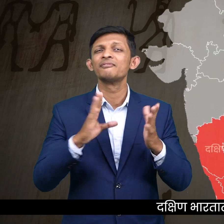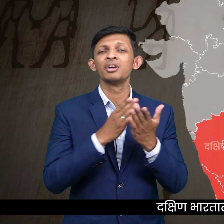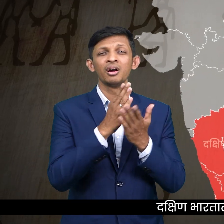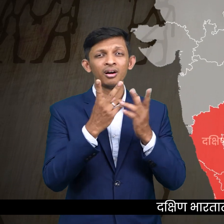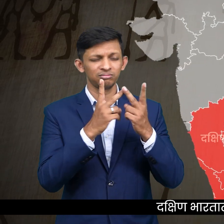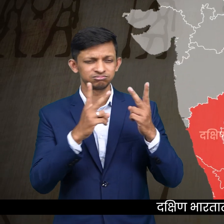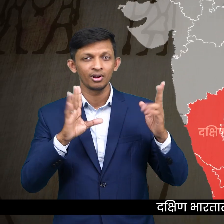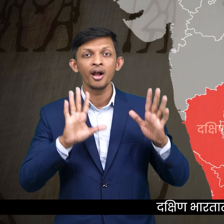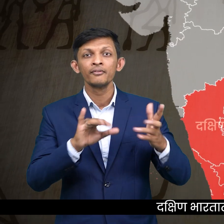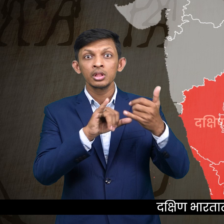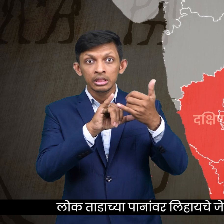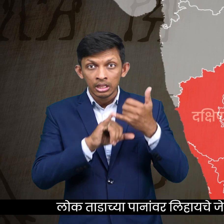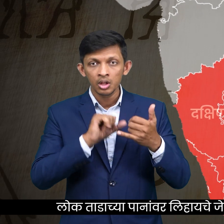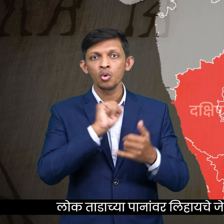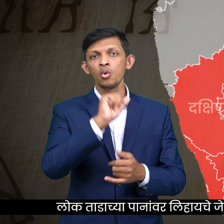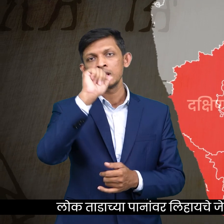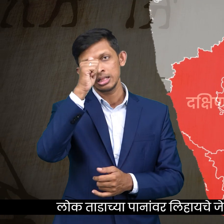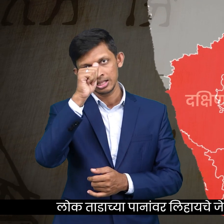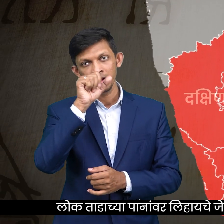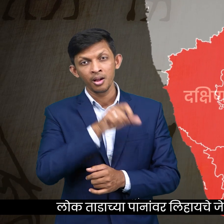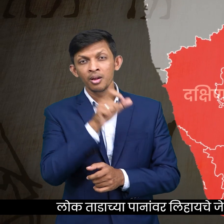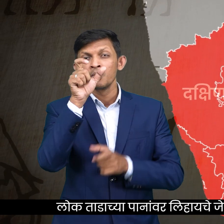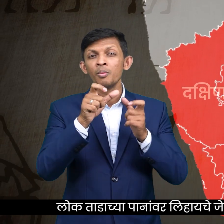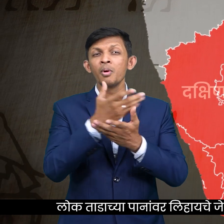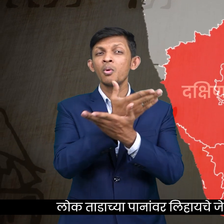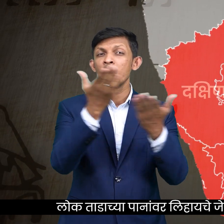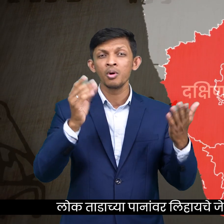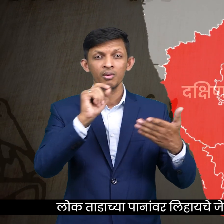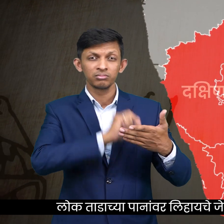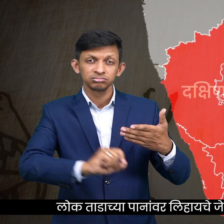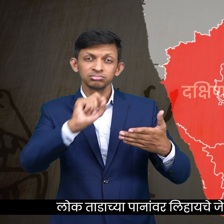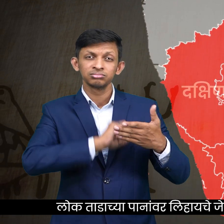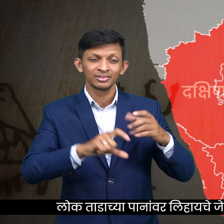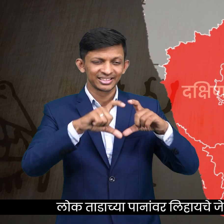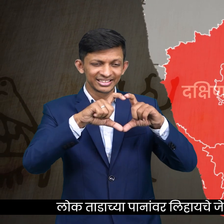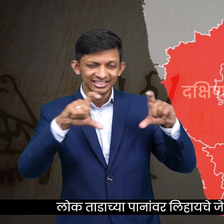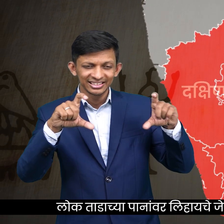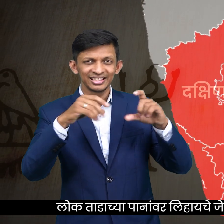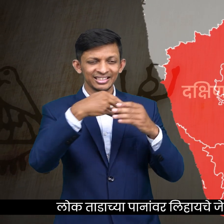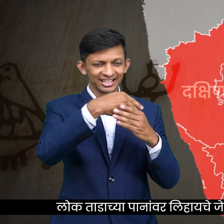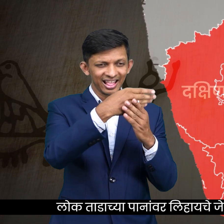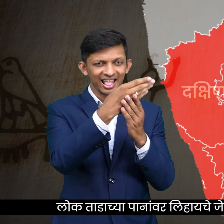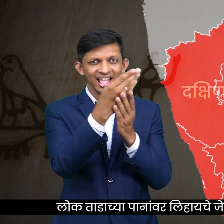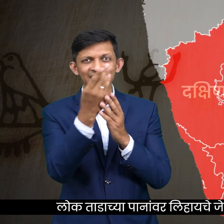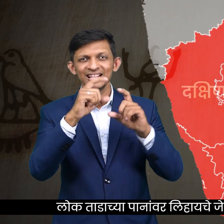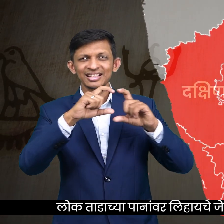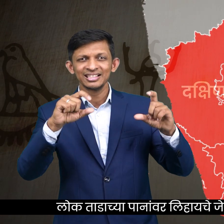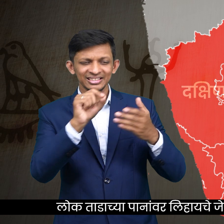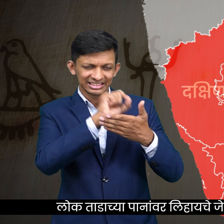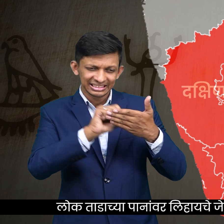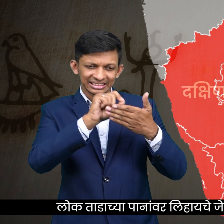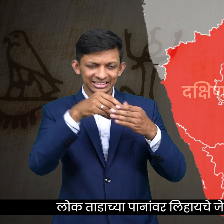दक्षिण भारतातील अनेक भागात लोक ताडाच्या पानांवर लिहायचे, जे एक निश्चित आकारात कापले गेले